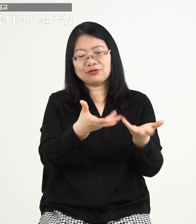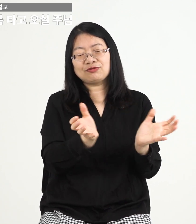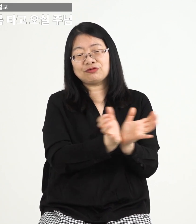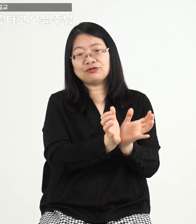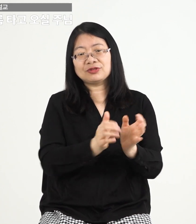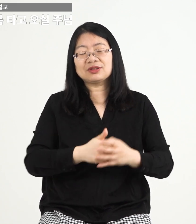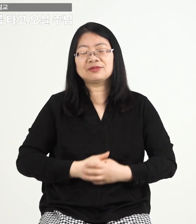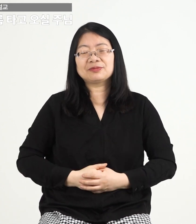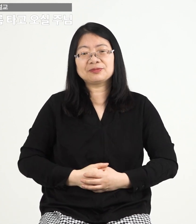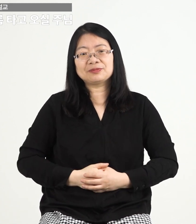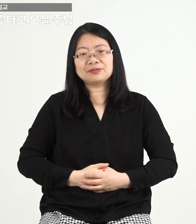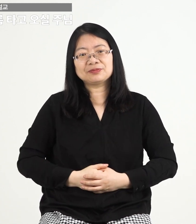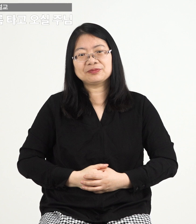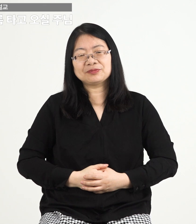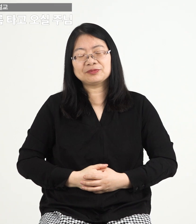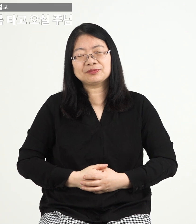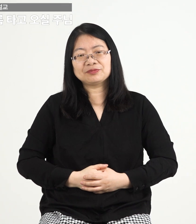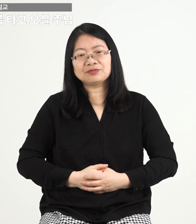이 사람들이